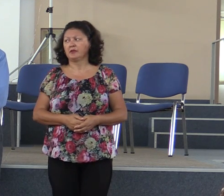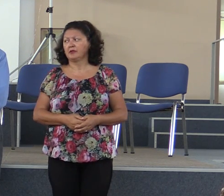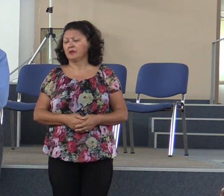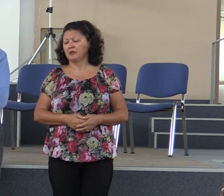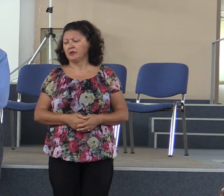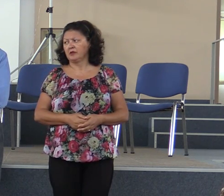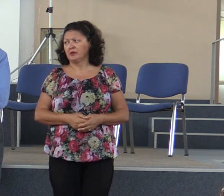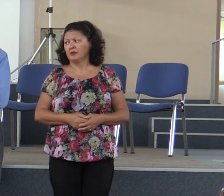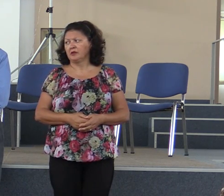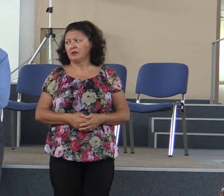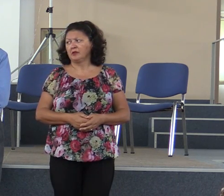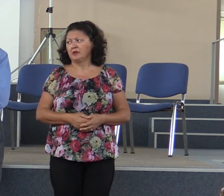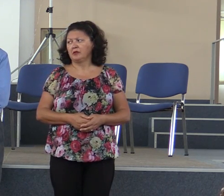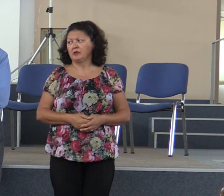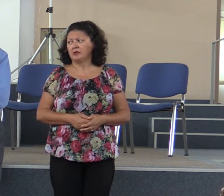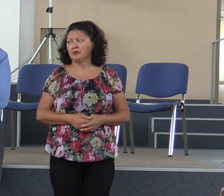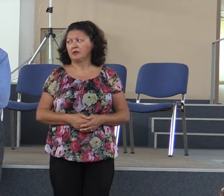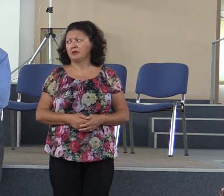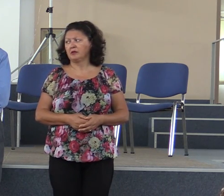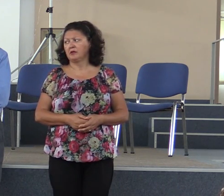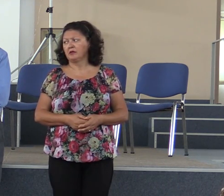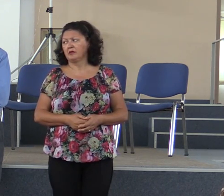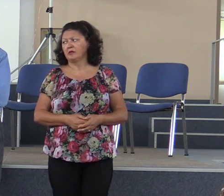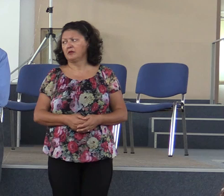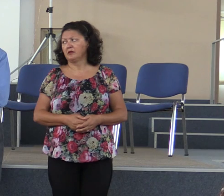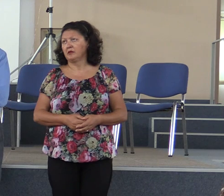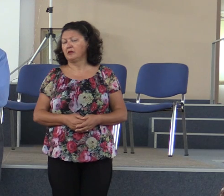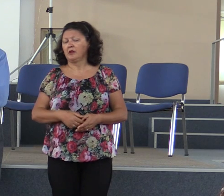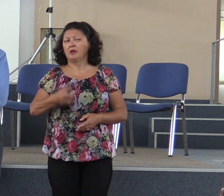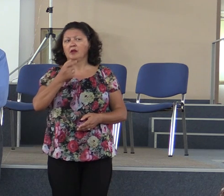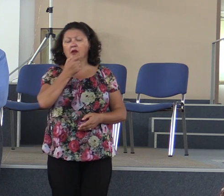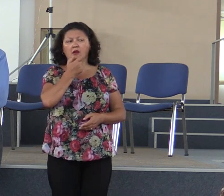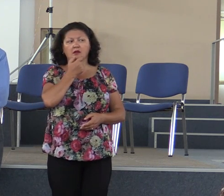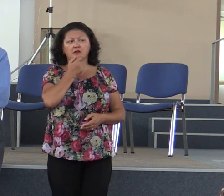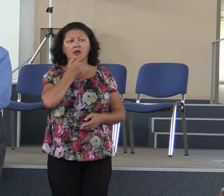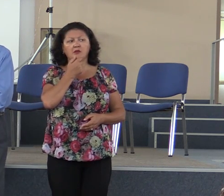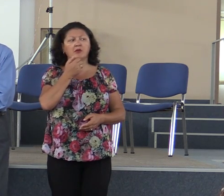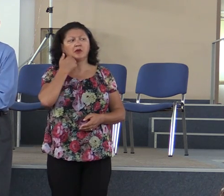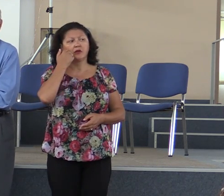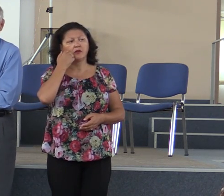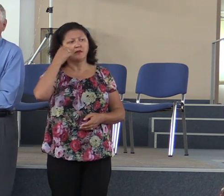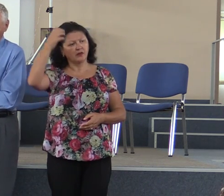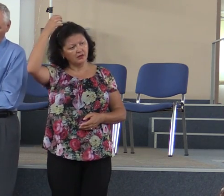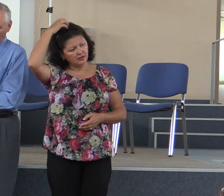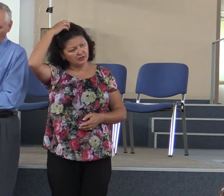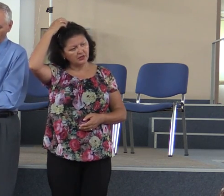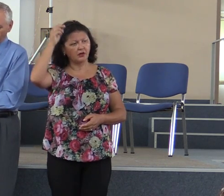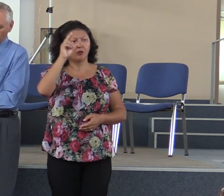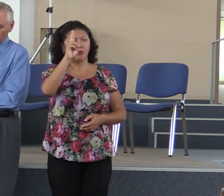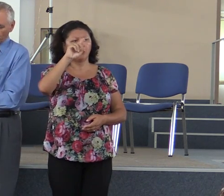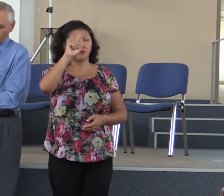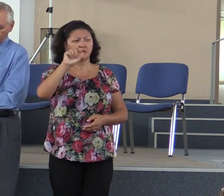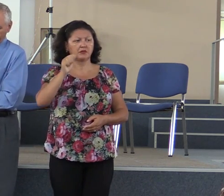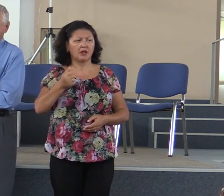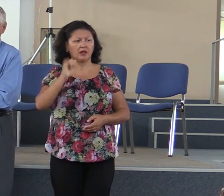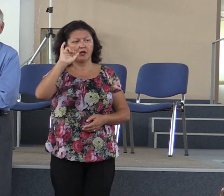King Uzziah died, I saw the Lord. În anul în care regele Uzziah a murit, eu am văzut